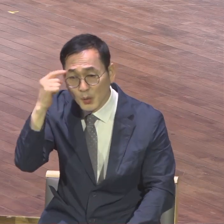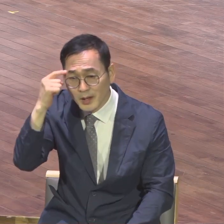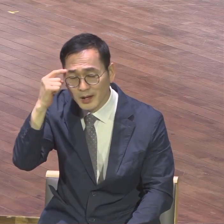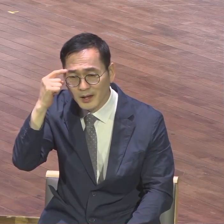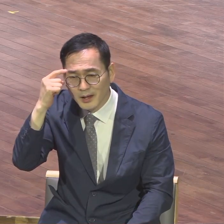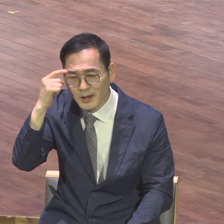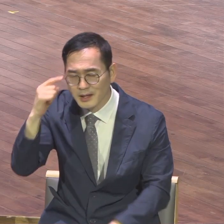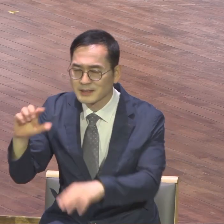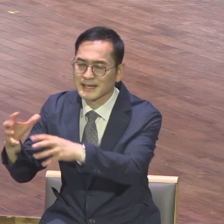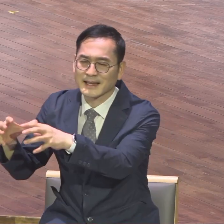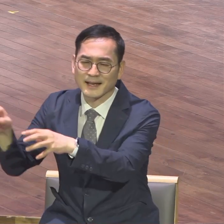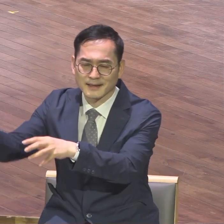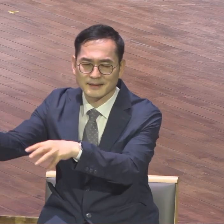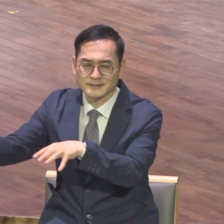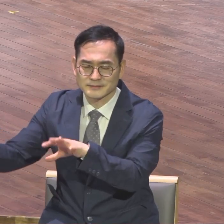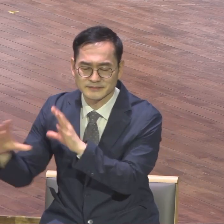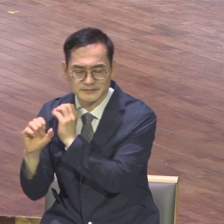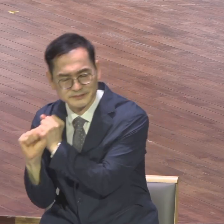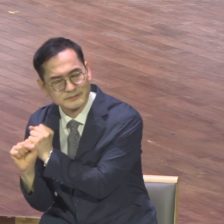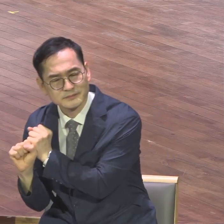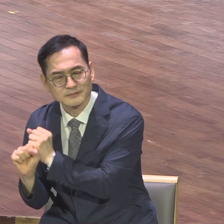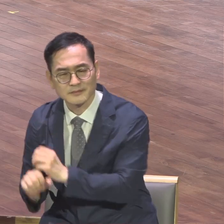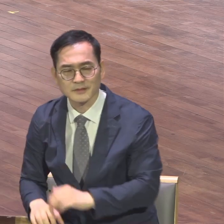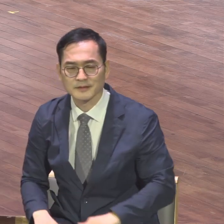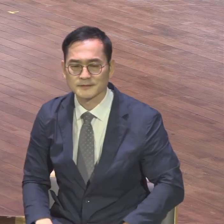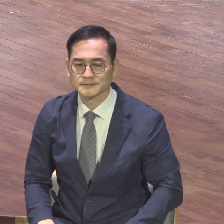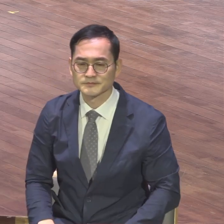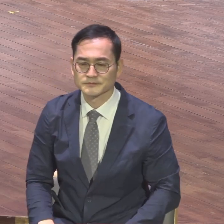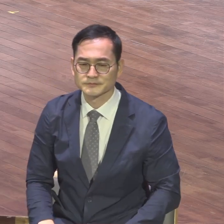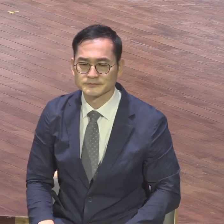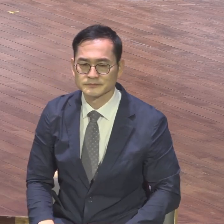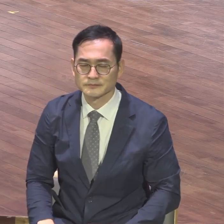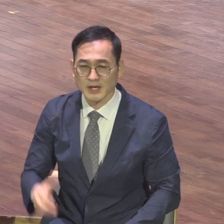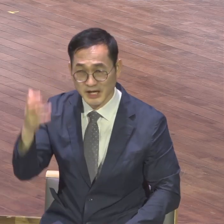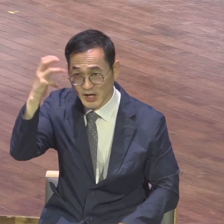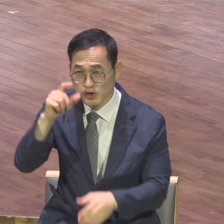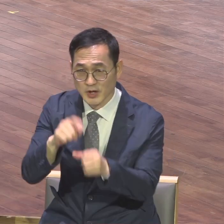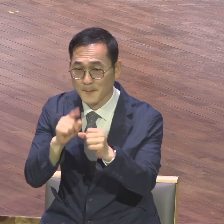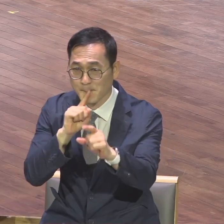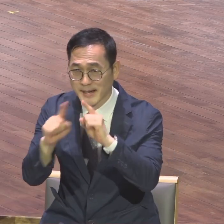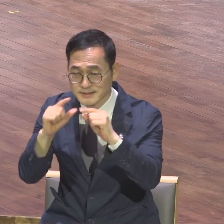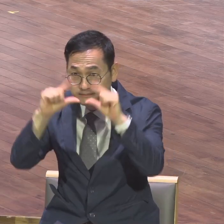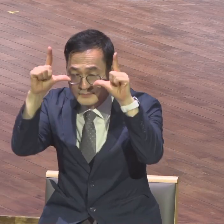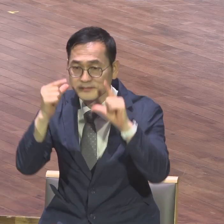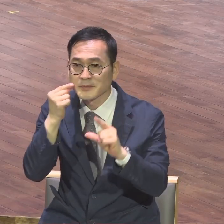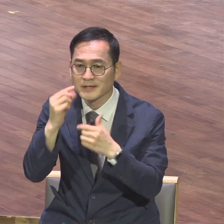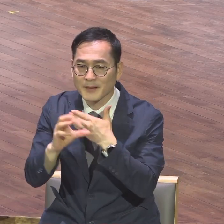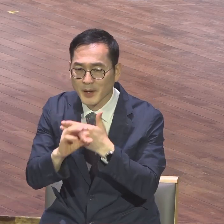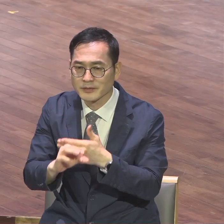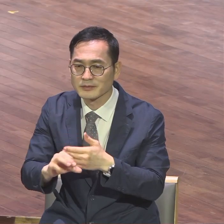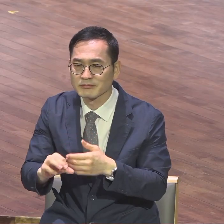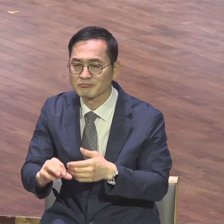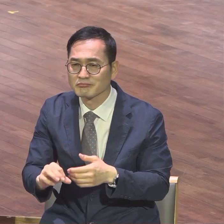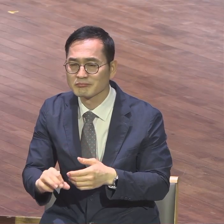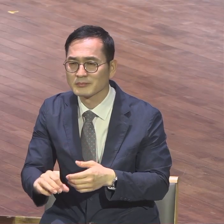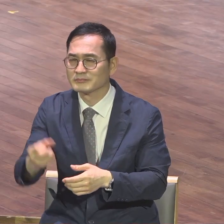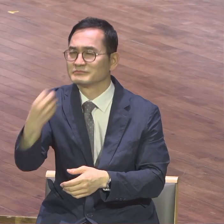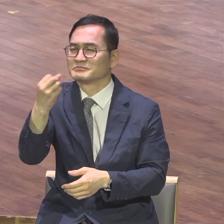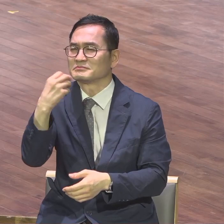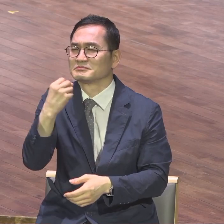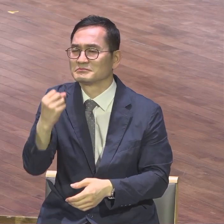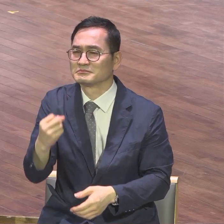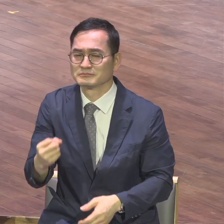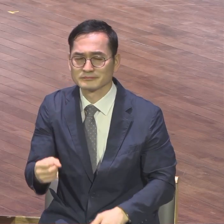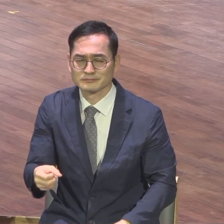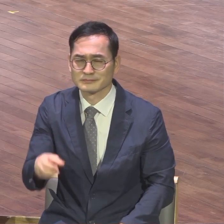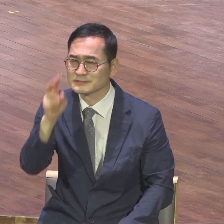서론이요. 다 속고 있습니다. 영적인 메시지를 못 알아들으면 2, 3, 7 나라 떠들어봤자 나하고 아무 상관없어.